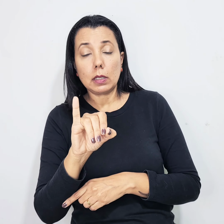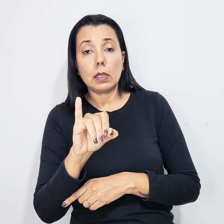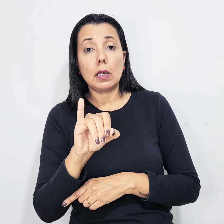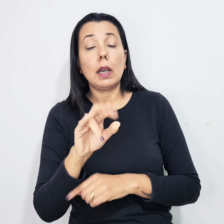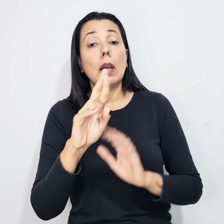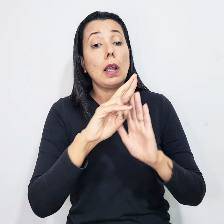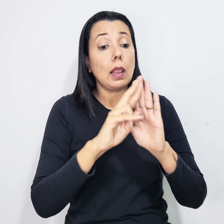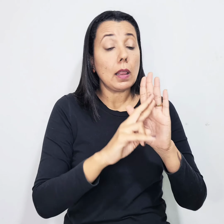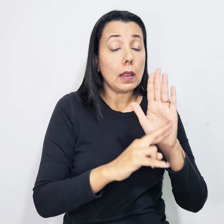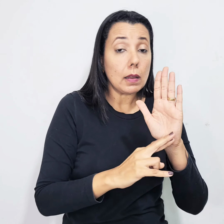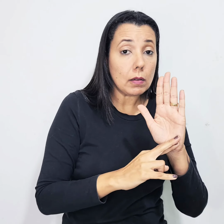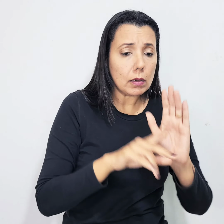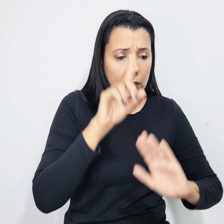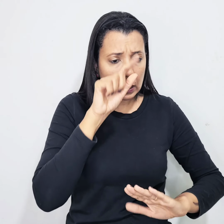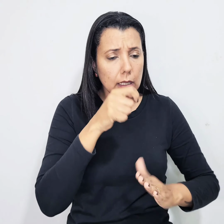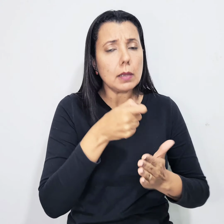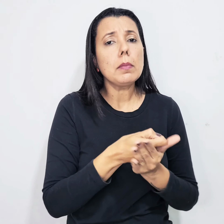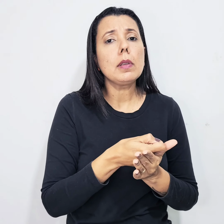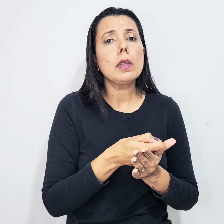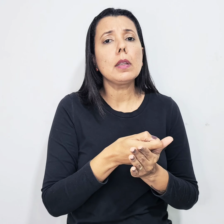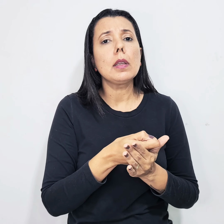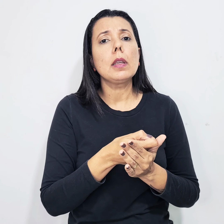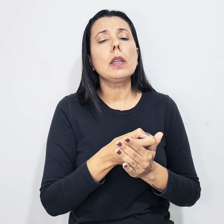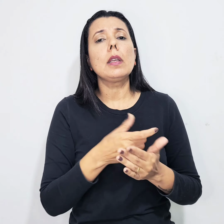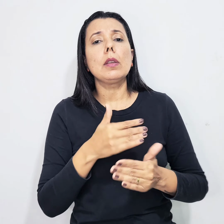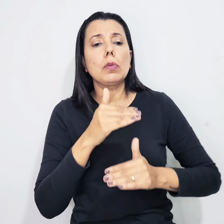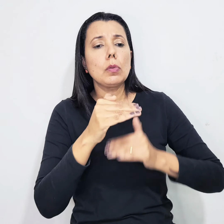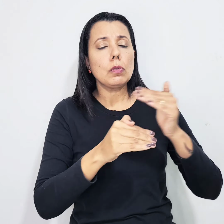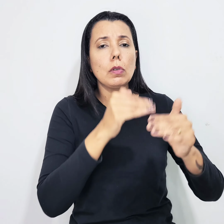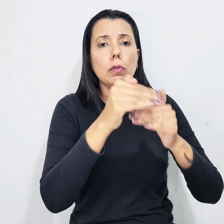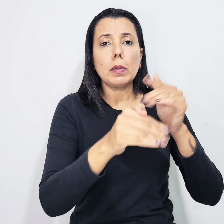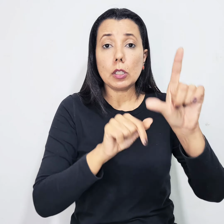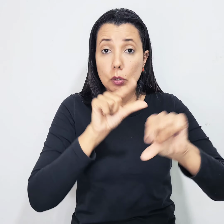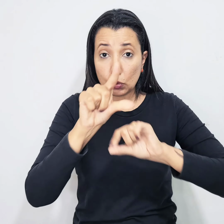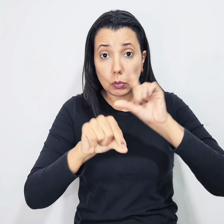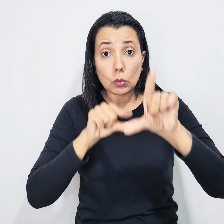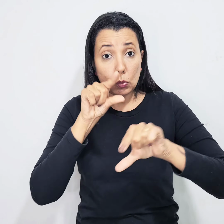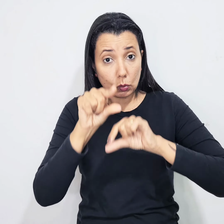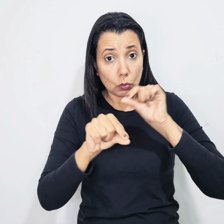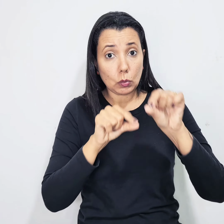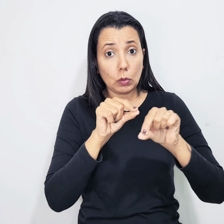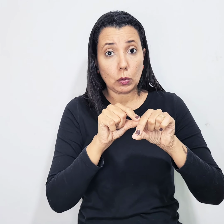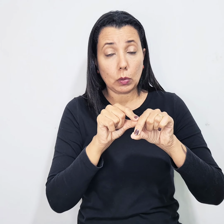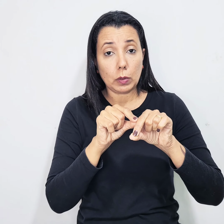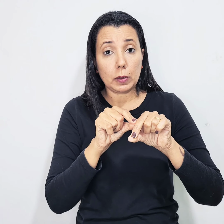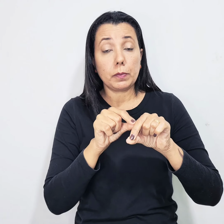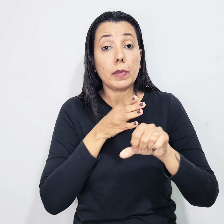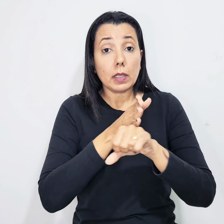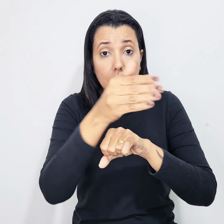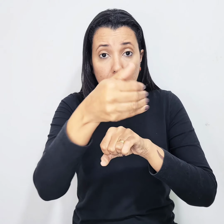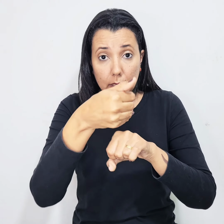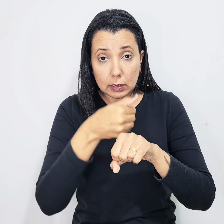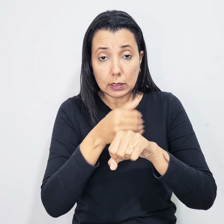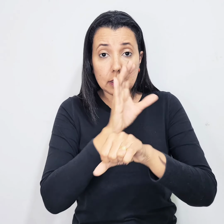relatora determina que os processos seletivos de acesso aos cursos